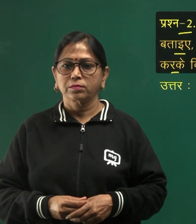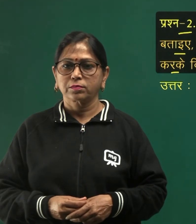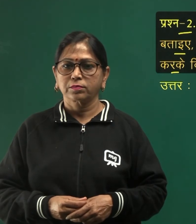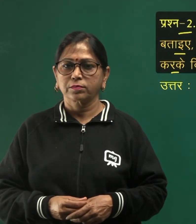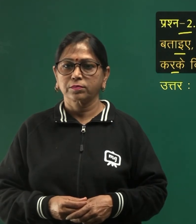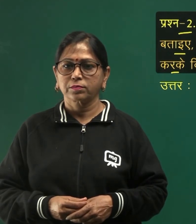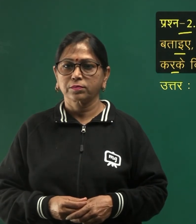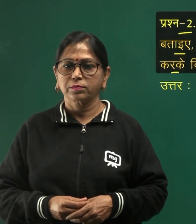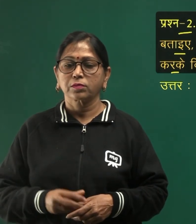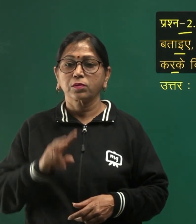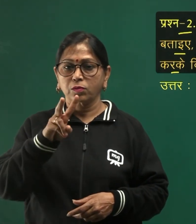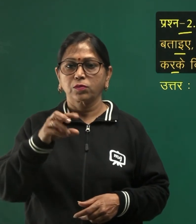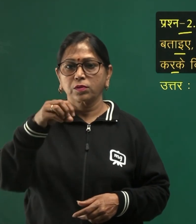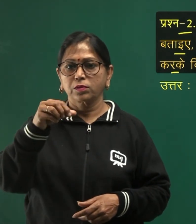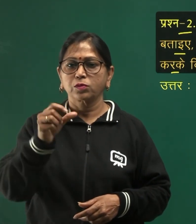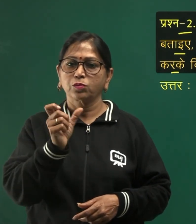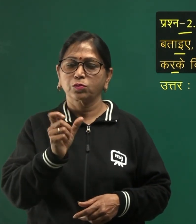क्रिया करके